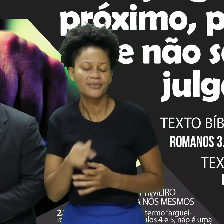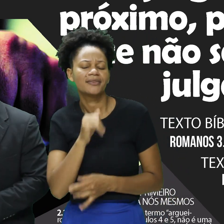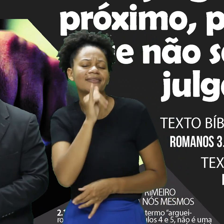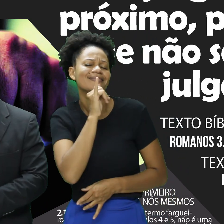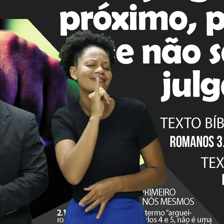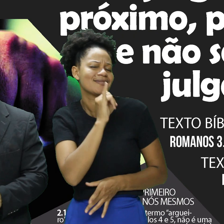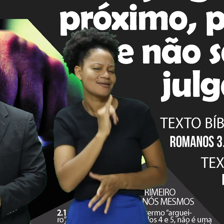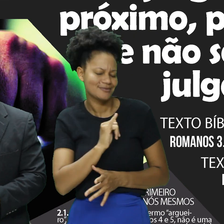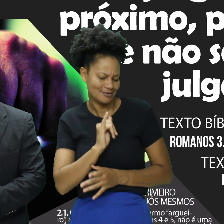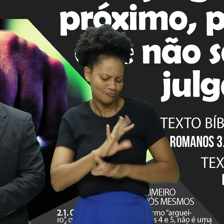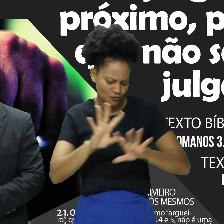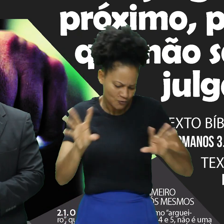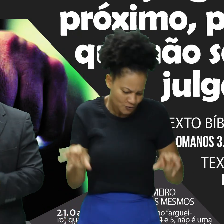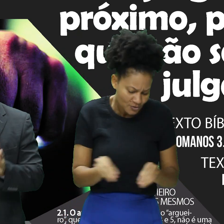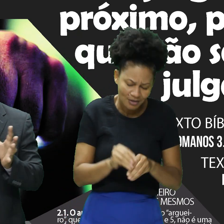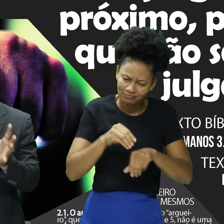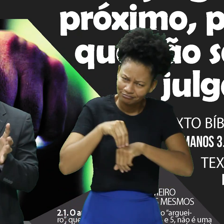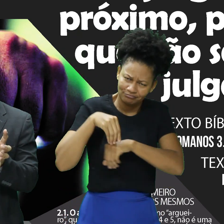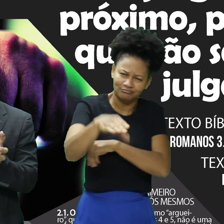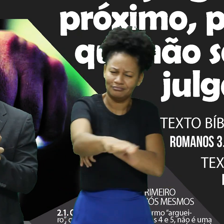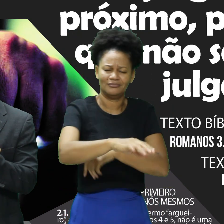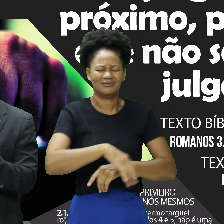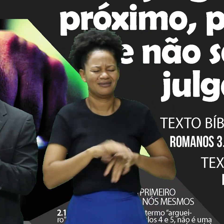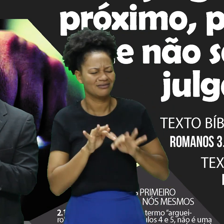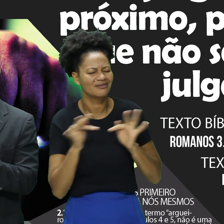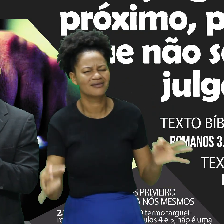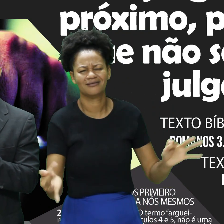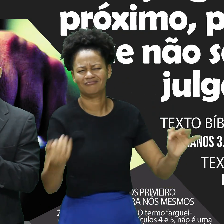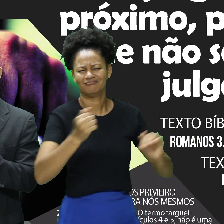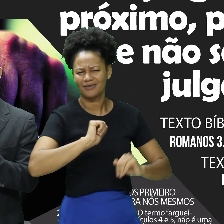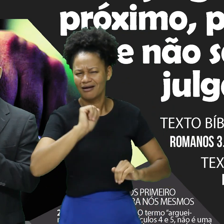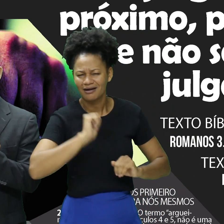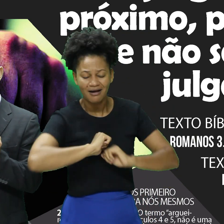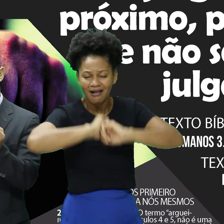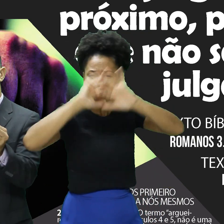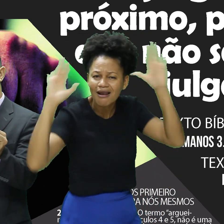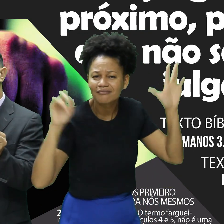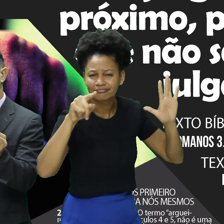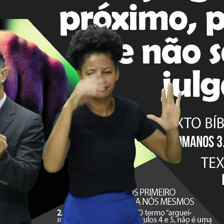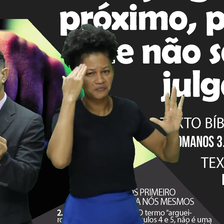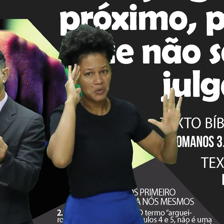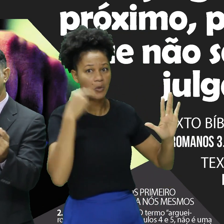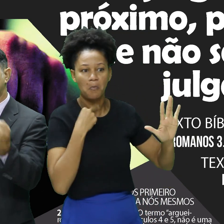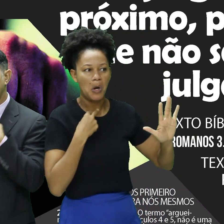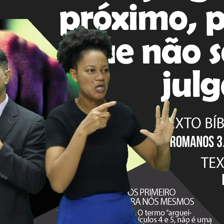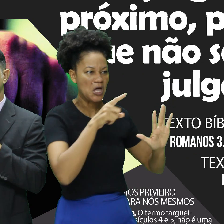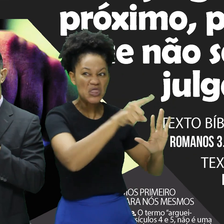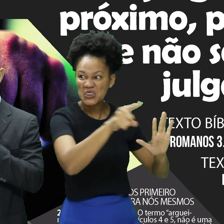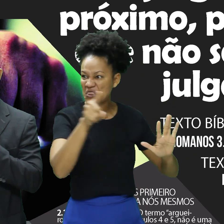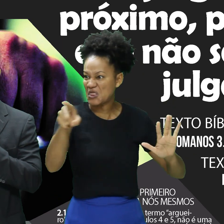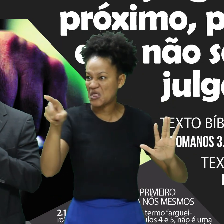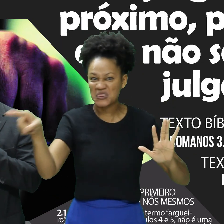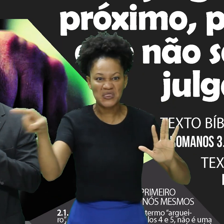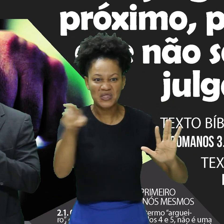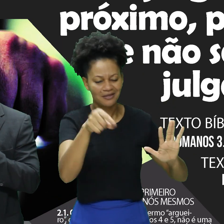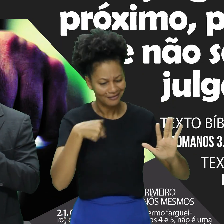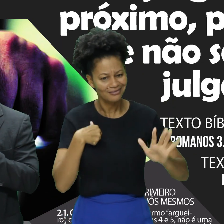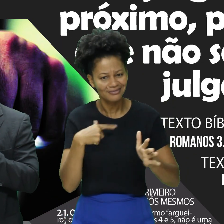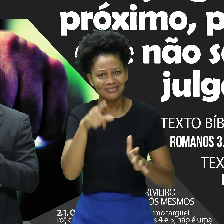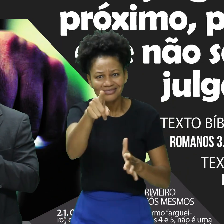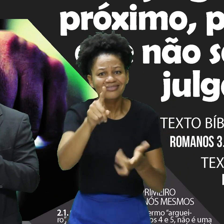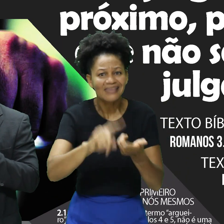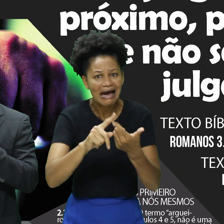exemplificar isso para você, muito simples, muito fácil para você entender que não devemos apontar, porque temos nossos